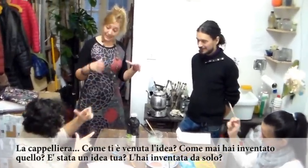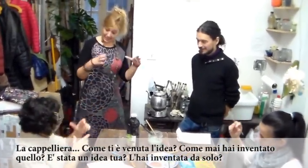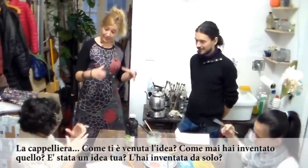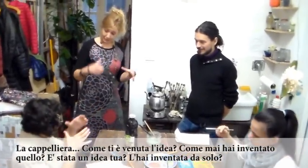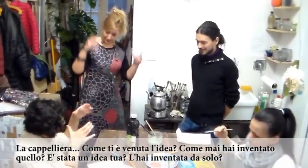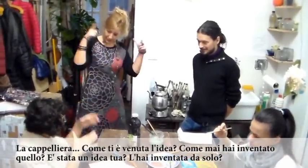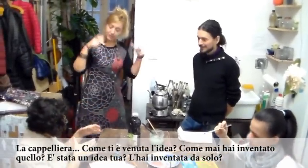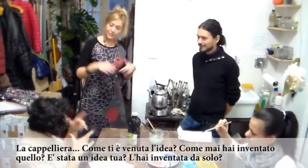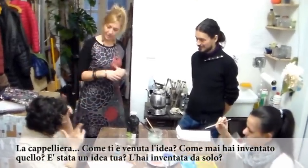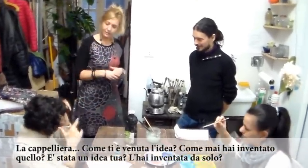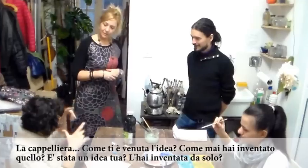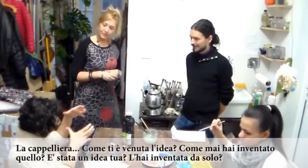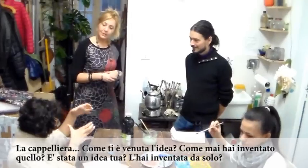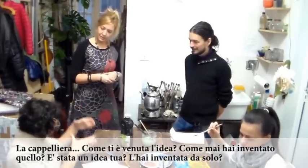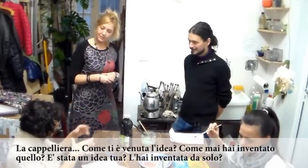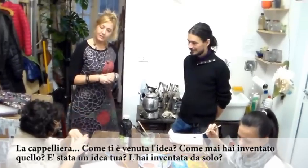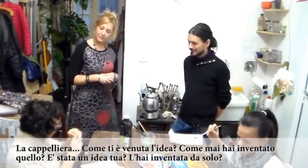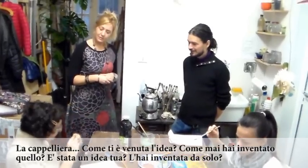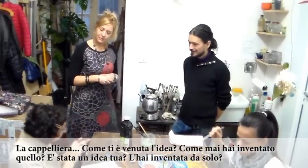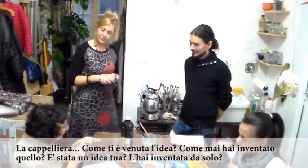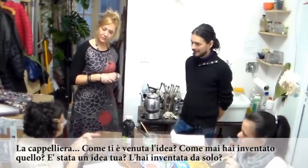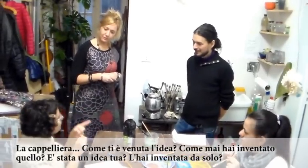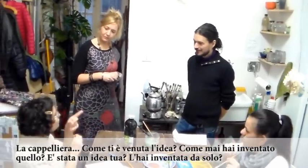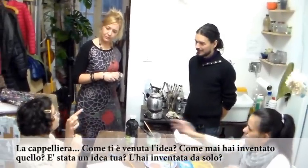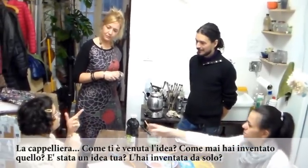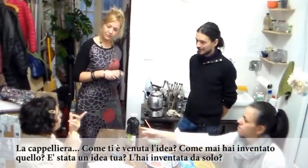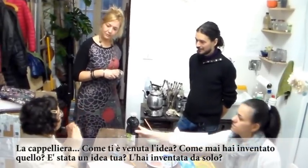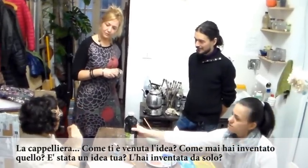La cappelliera, quello. Sì.